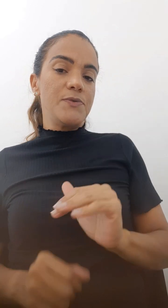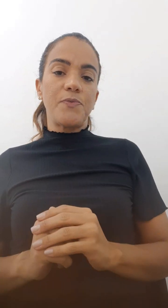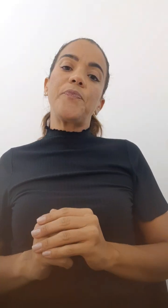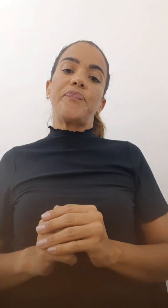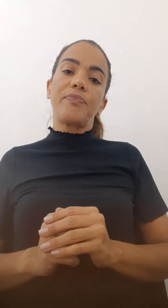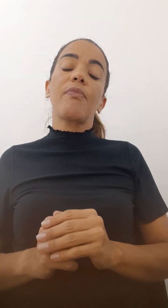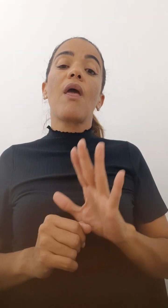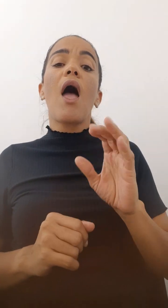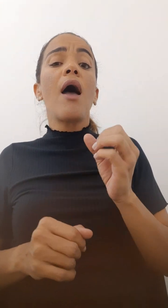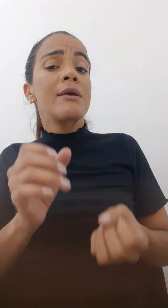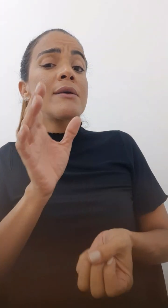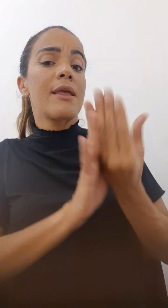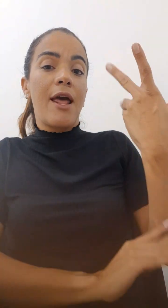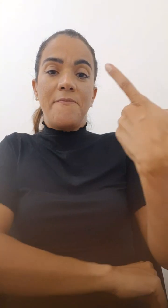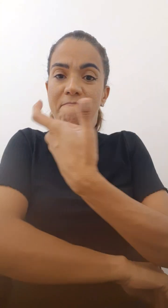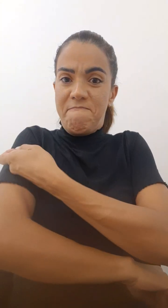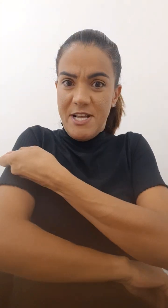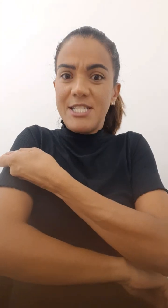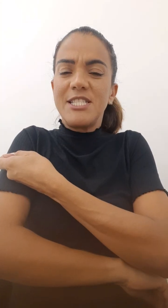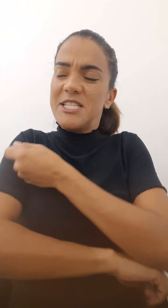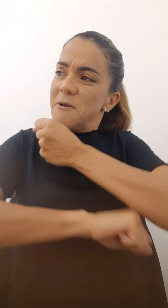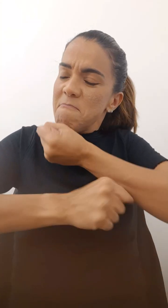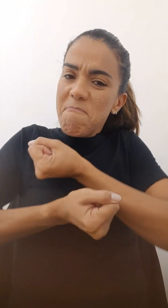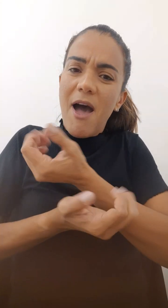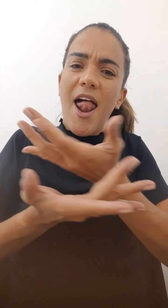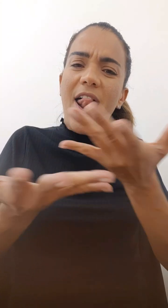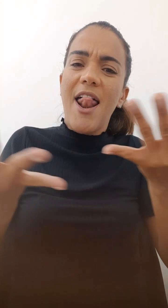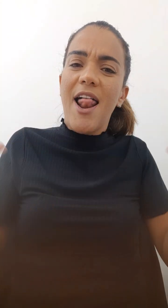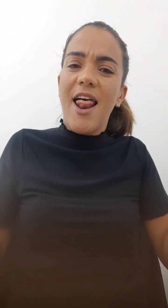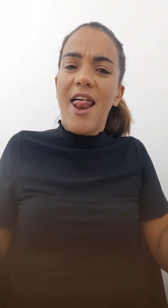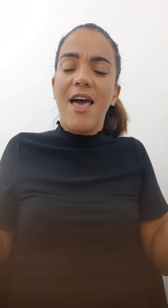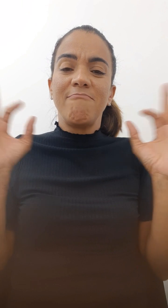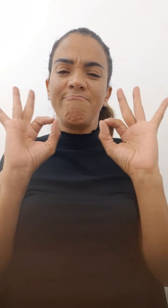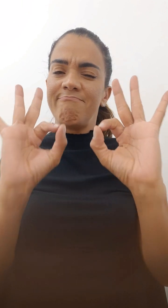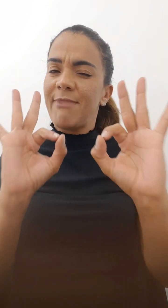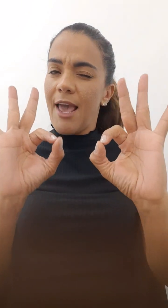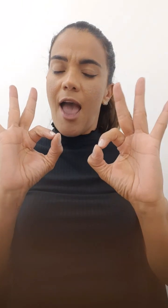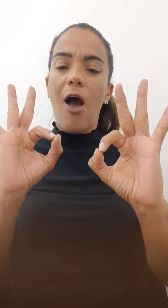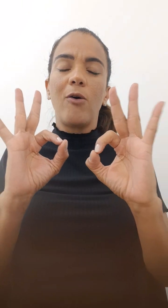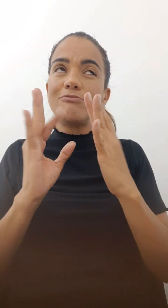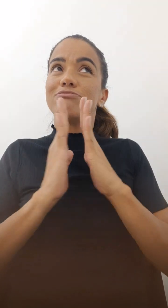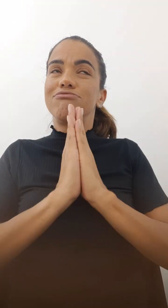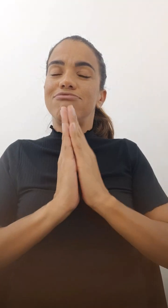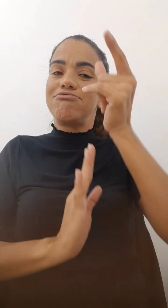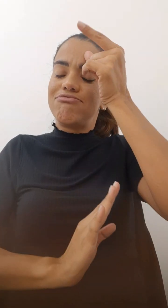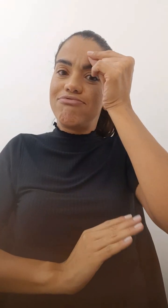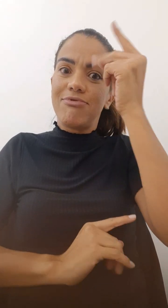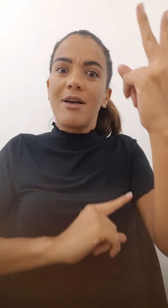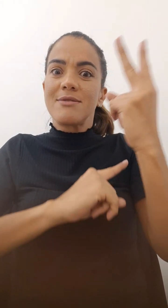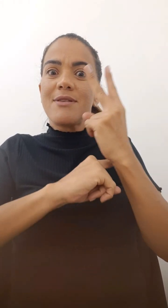DNA. Ok. E daí começaram a organizar, produzir e distribuir novas vacinas.